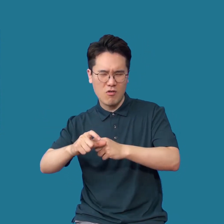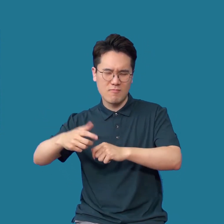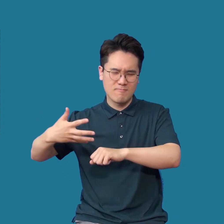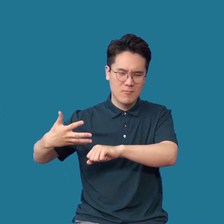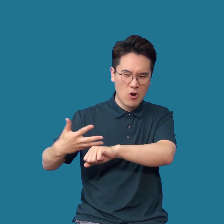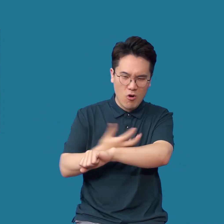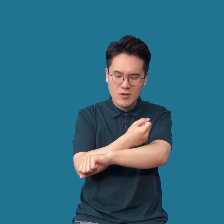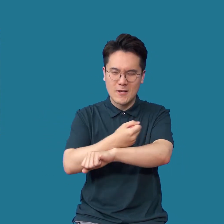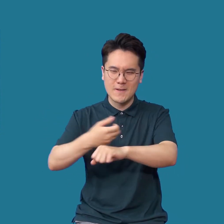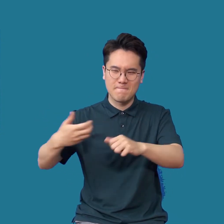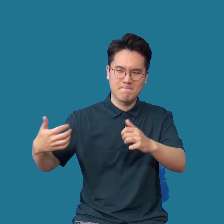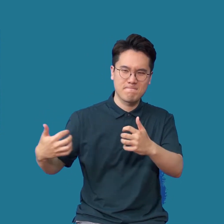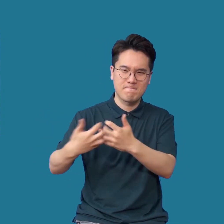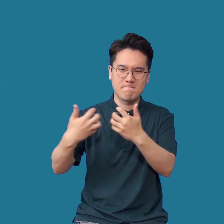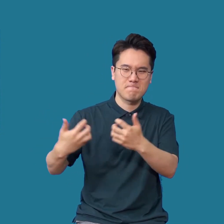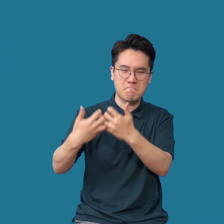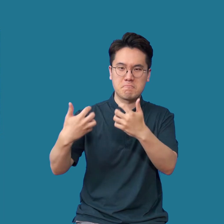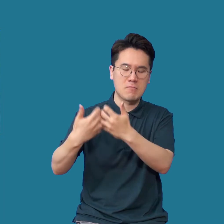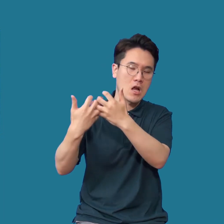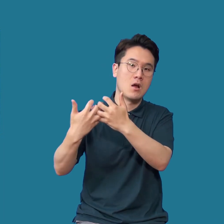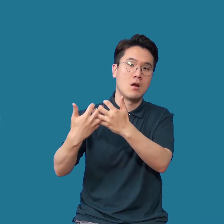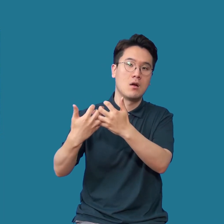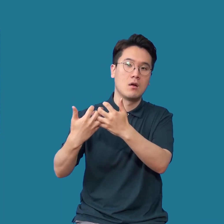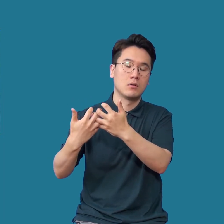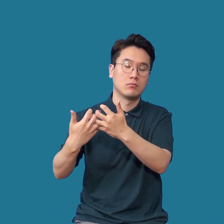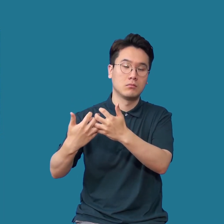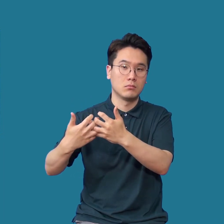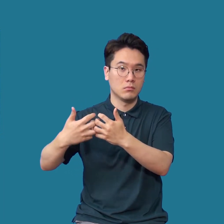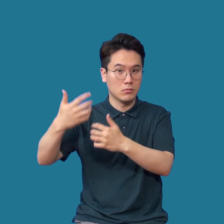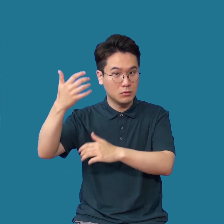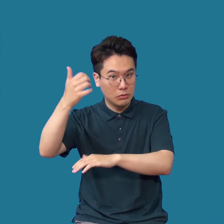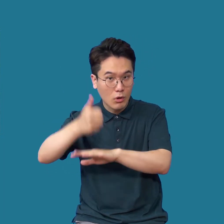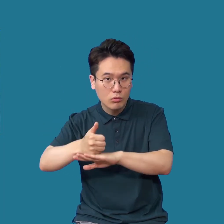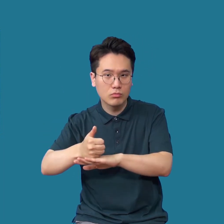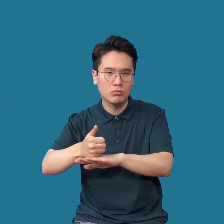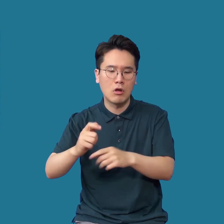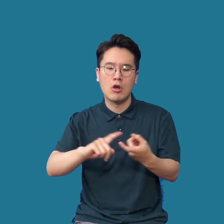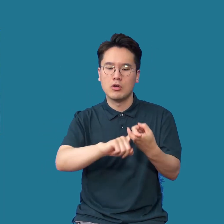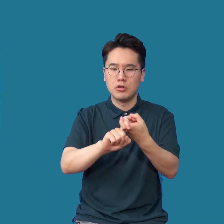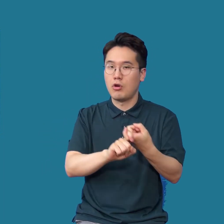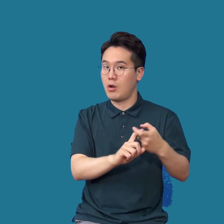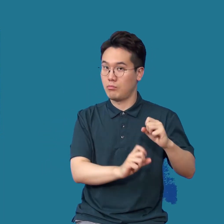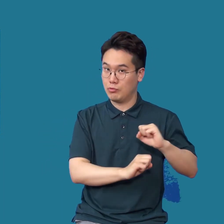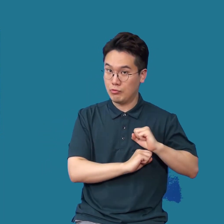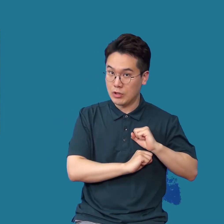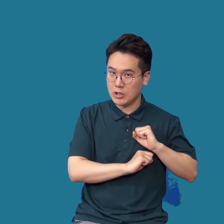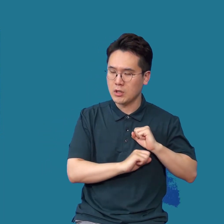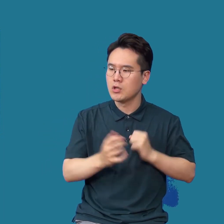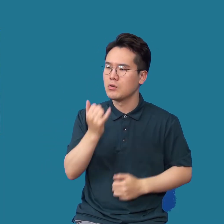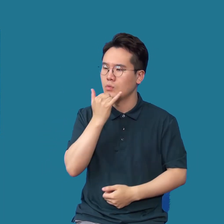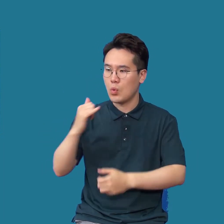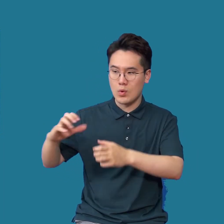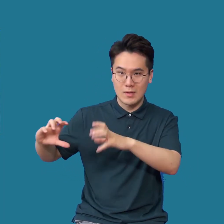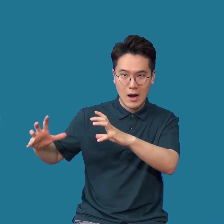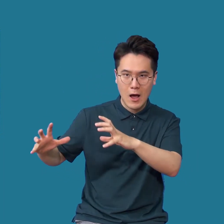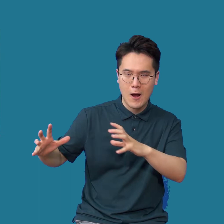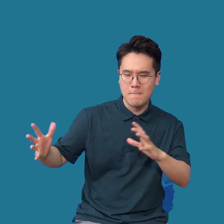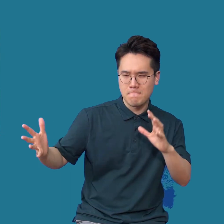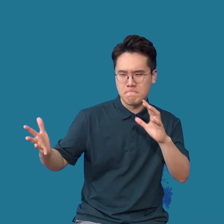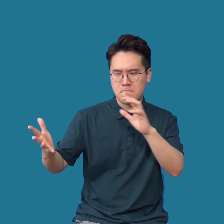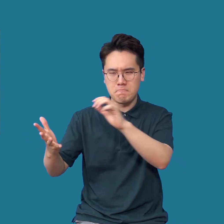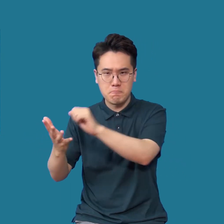저항을 했습니다. 그래도 결국 연합군이 독일의 수도 베를린을 함락시킴으로 이제